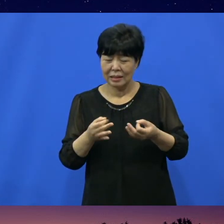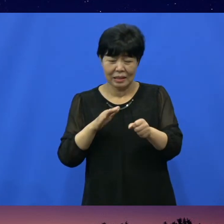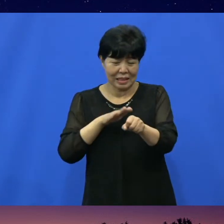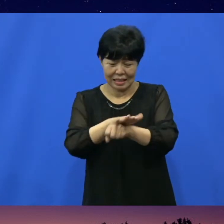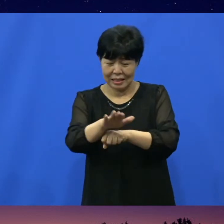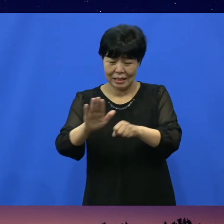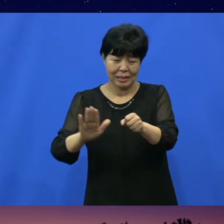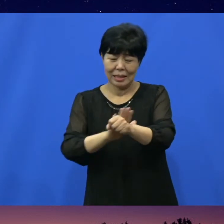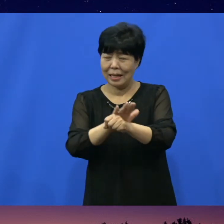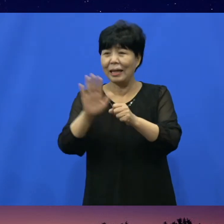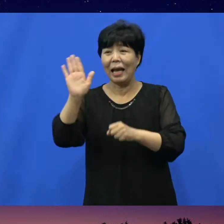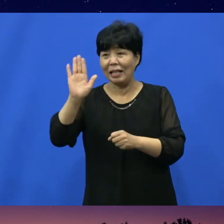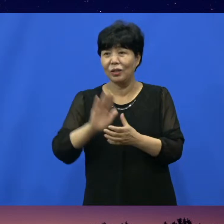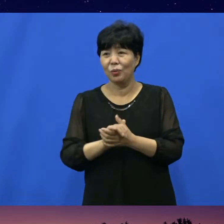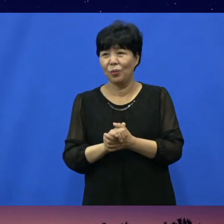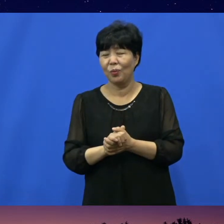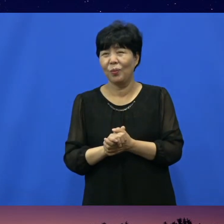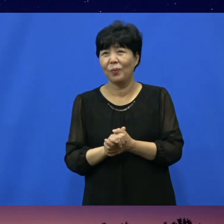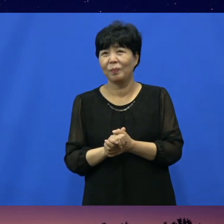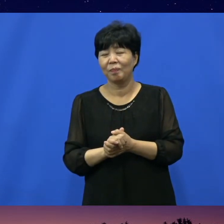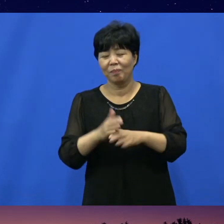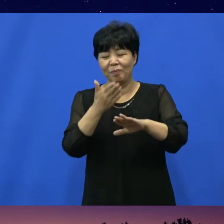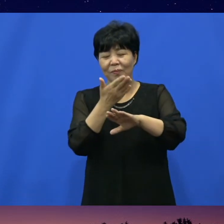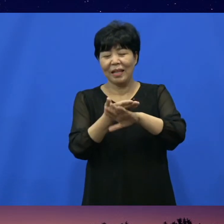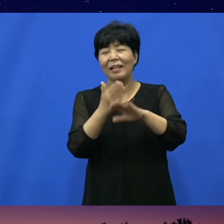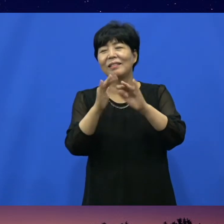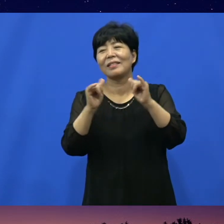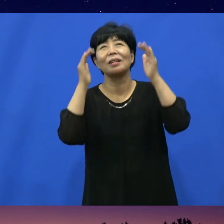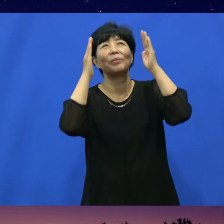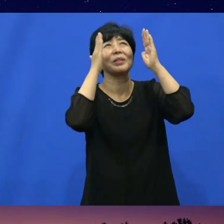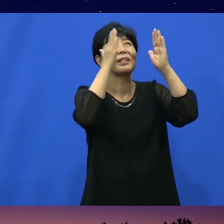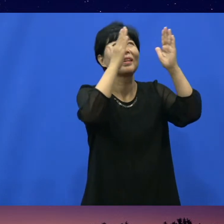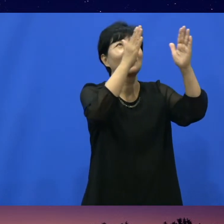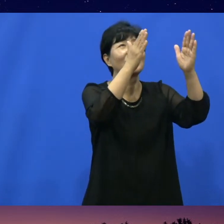사랑을 받은 사람은 마음이 열리는 거죠. 넉넉해지는 거.